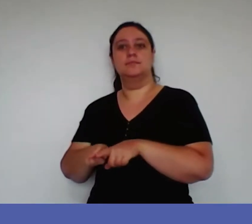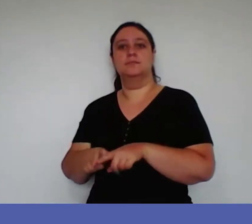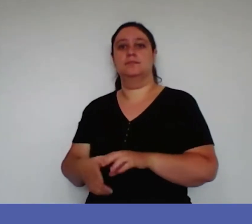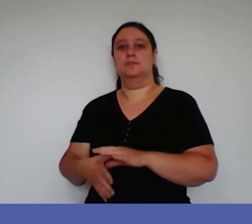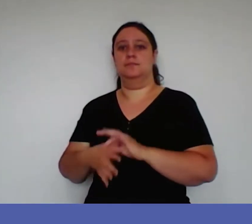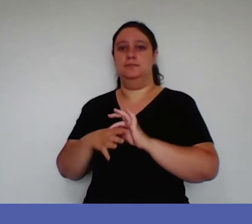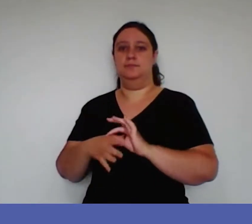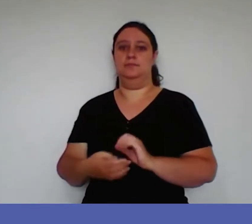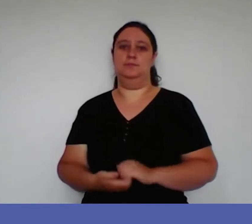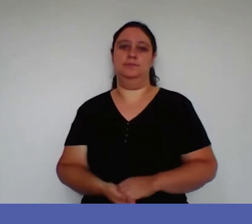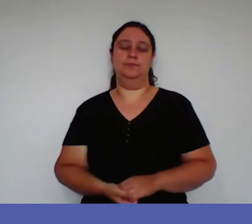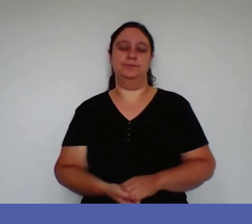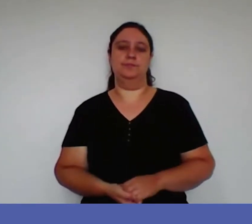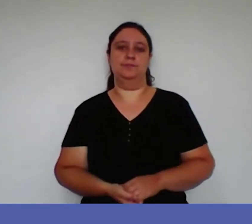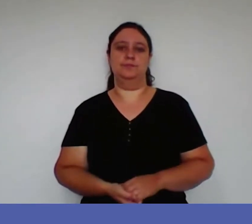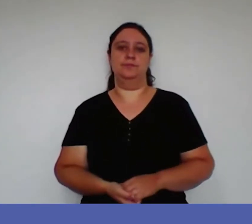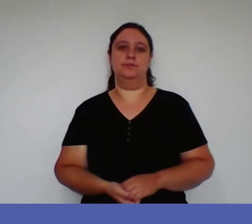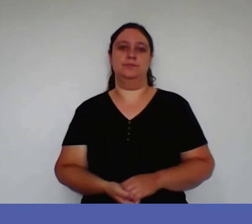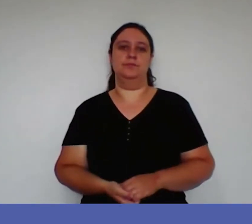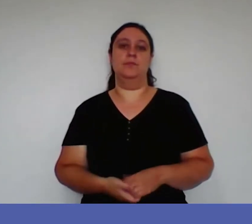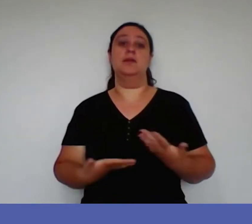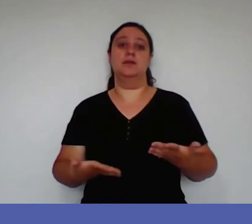Precisa mudar.